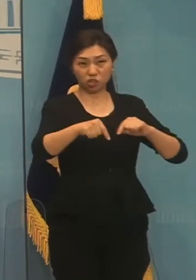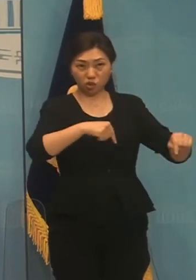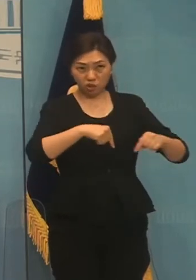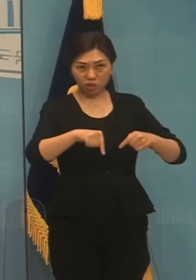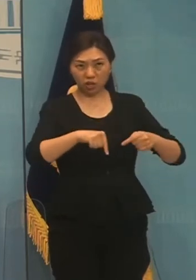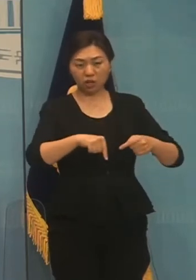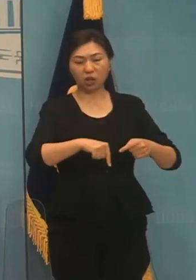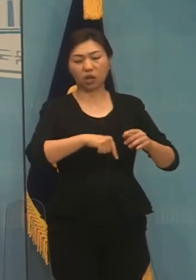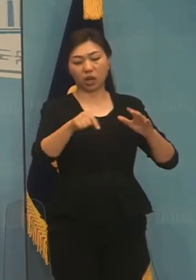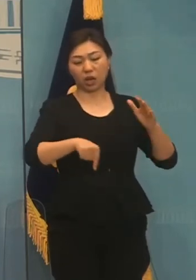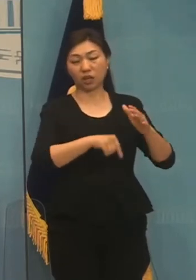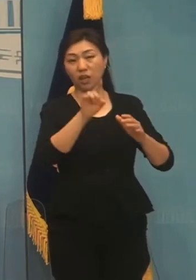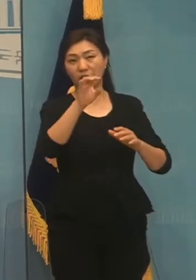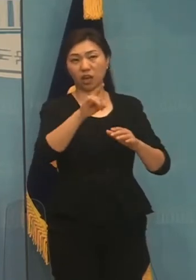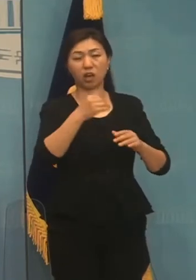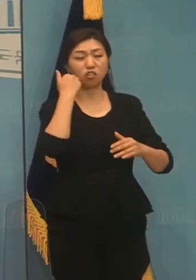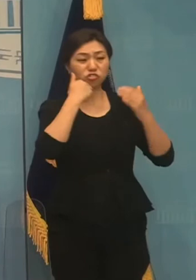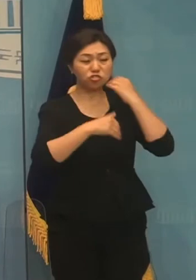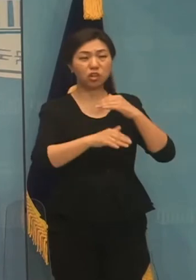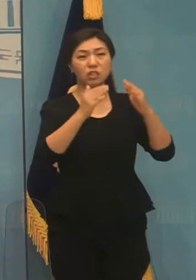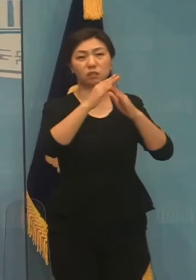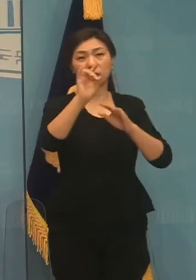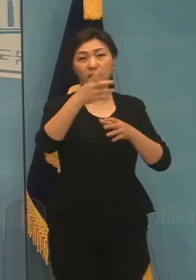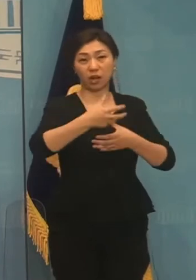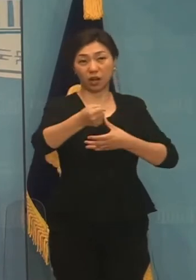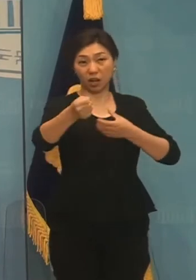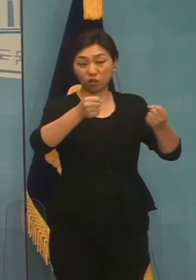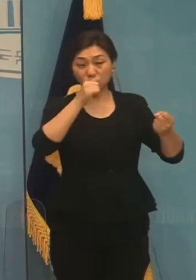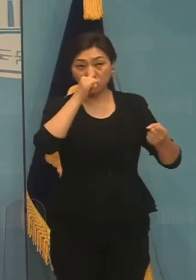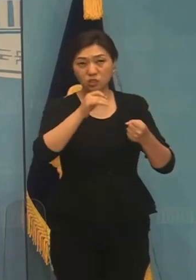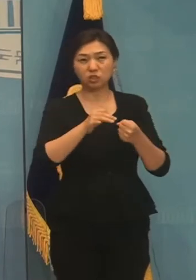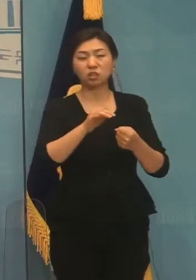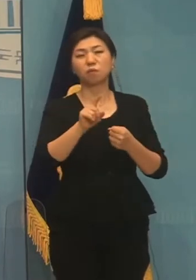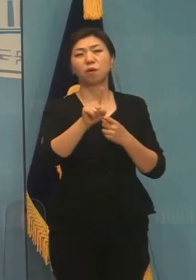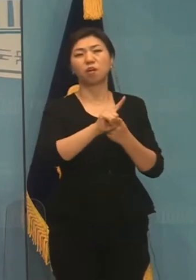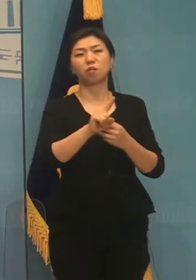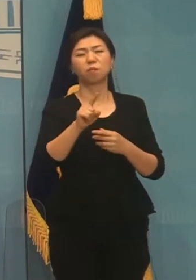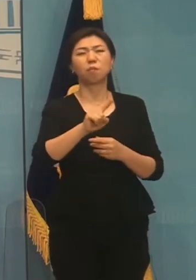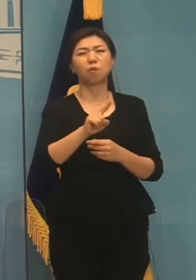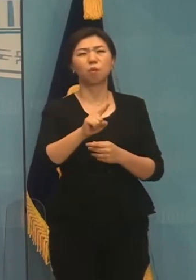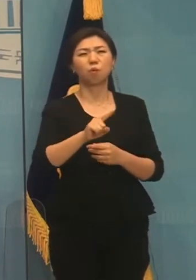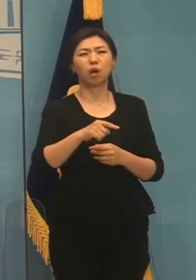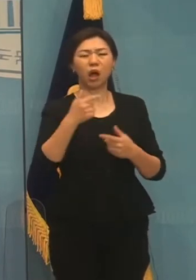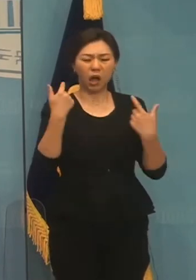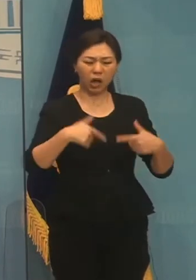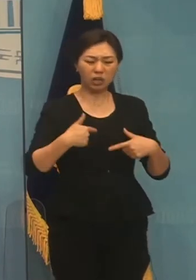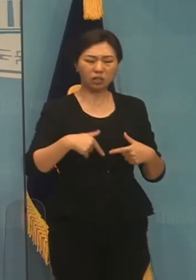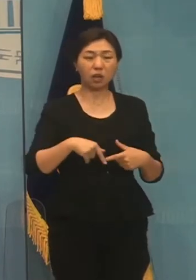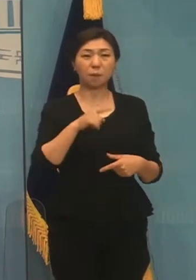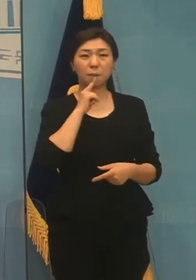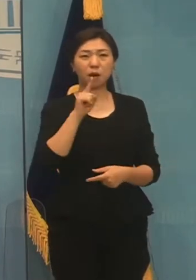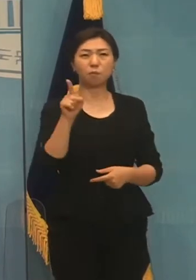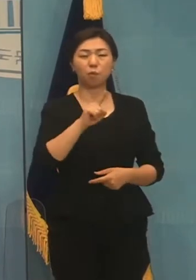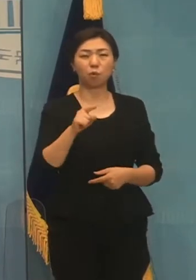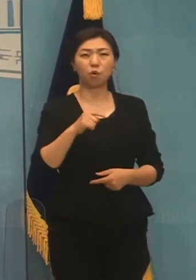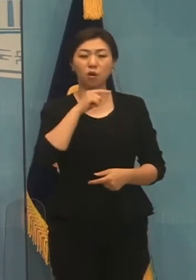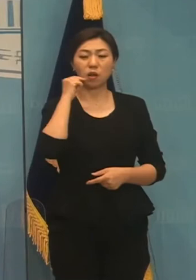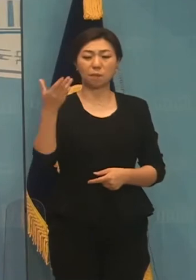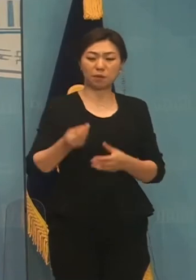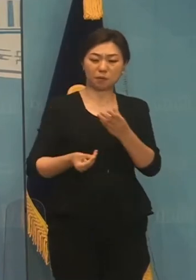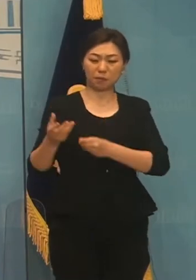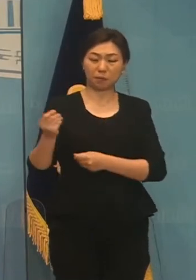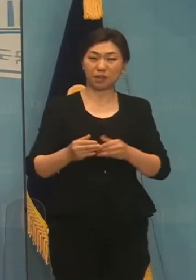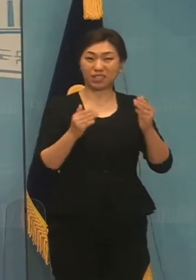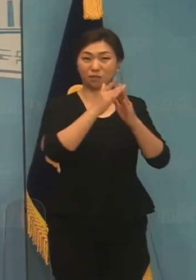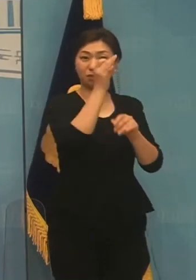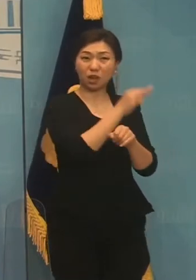프로젝트는 정의당이 누차 지적한 대로 빚내서 집사라 프로젝트라는 것을 다시 한번 분명히 지적합니다.